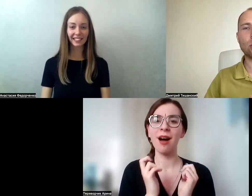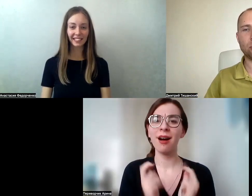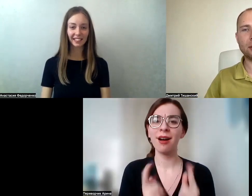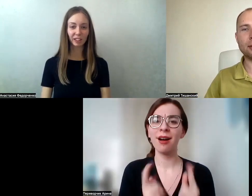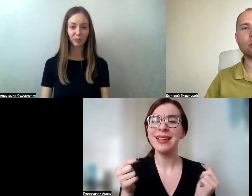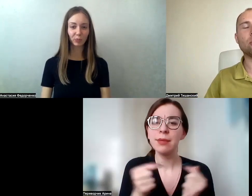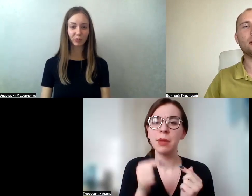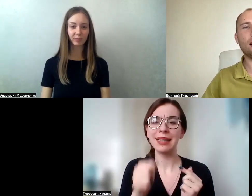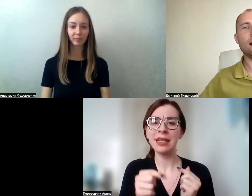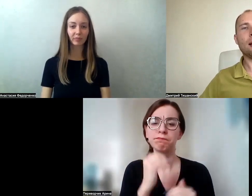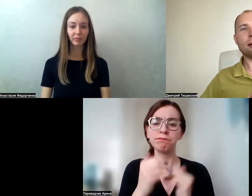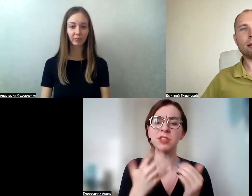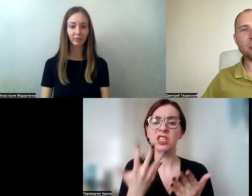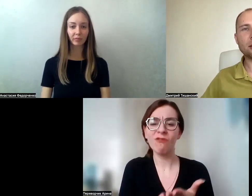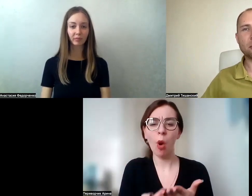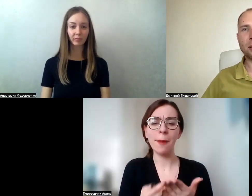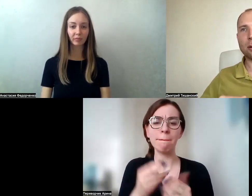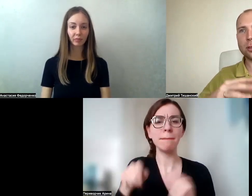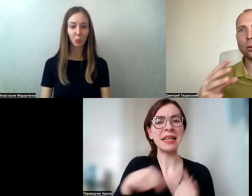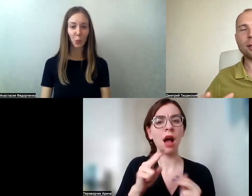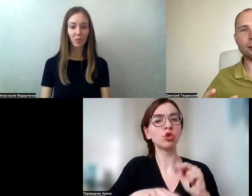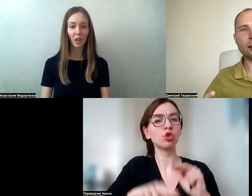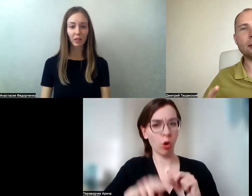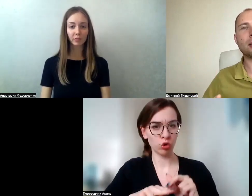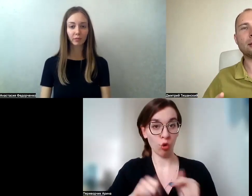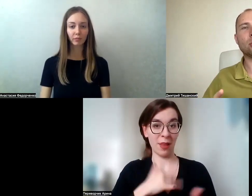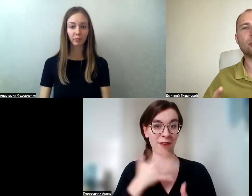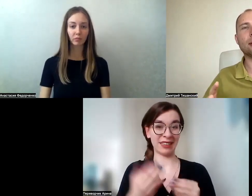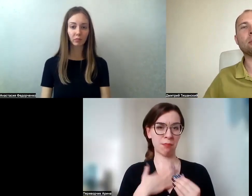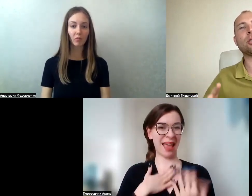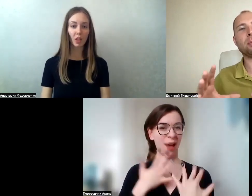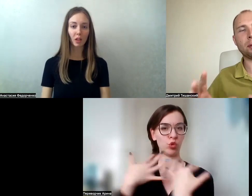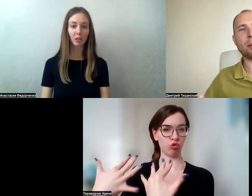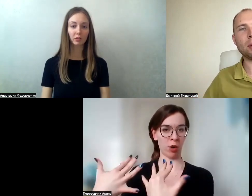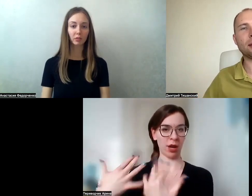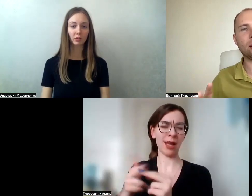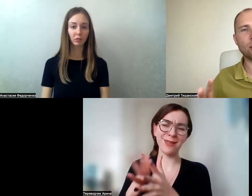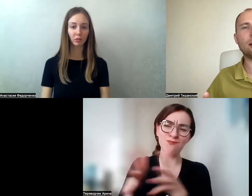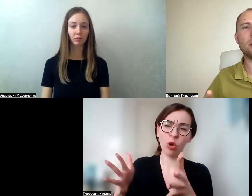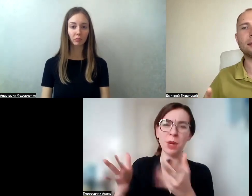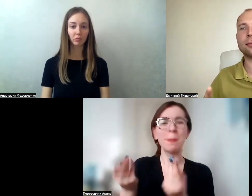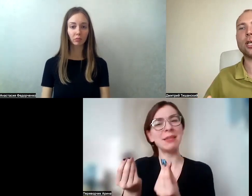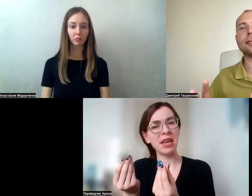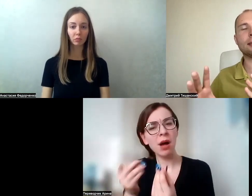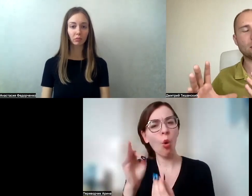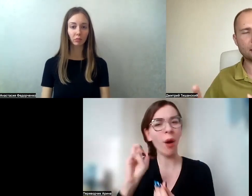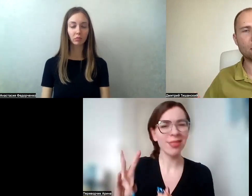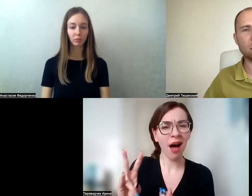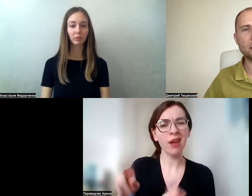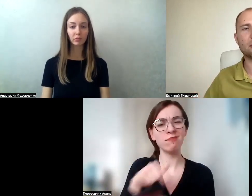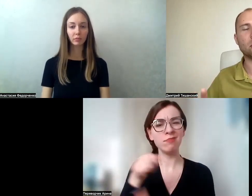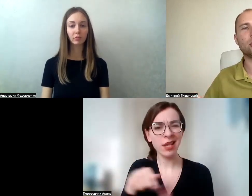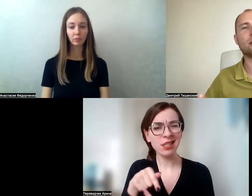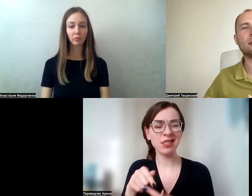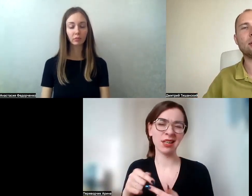ты строишь бизнес? У меня... в принципе, аудитория, да, на моих ресурсах, это больше предприниматели онлайн-бизнеса, в частности, там,